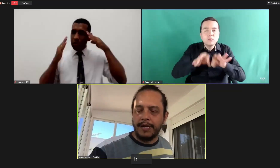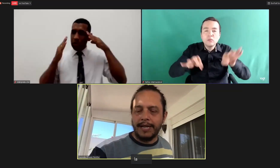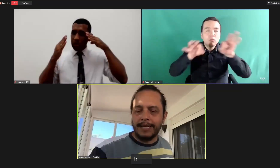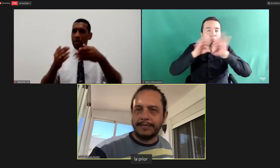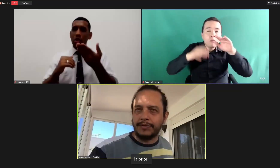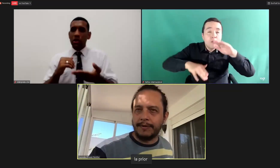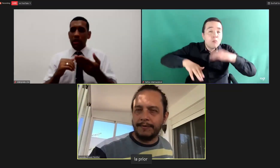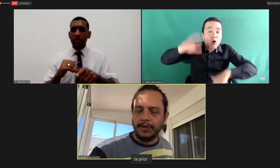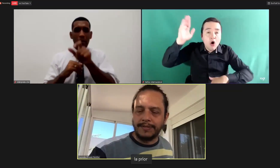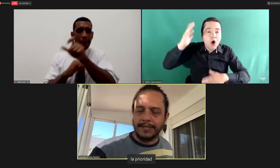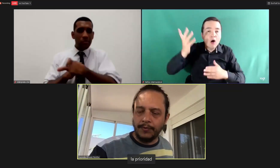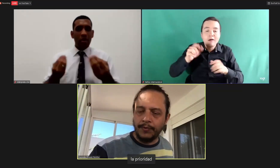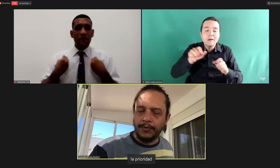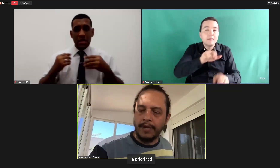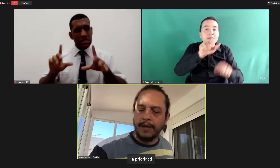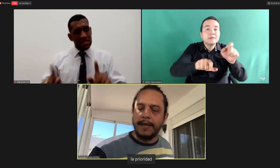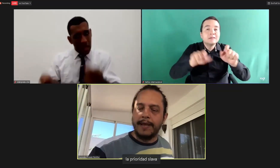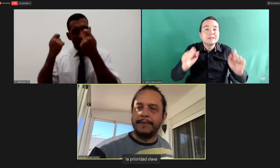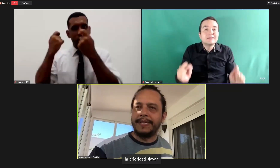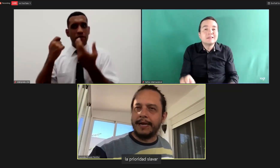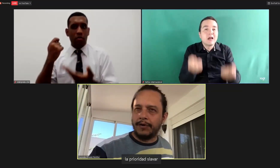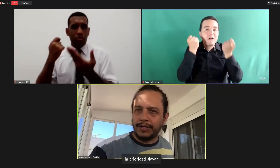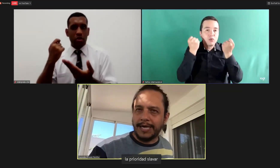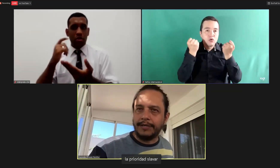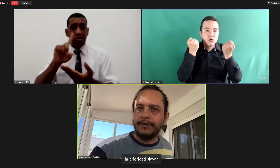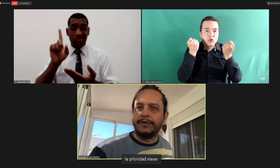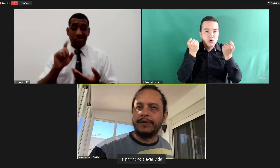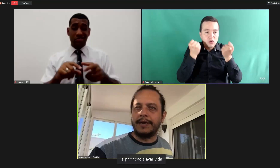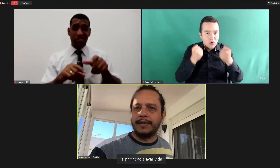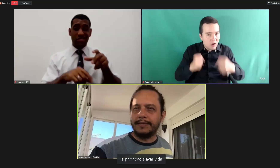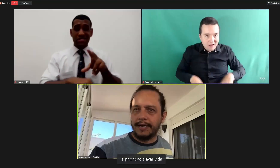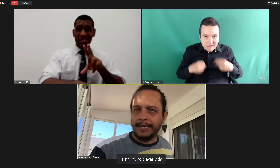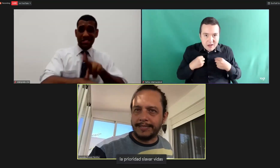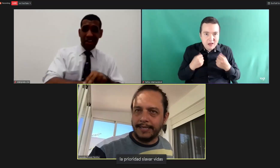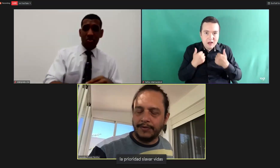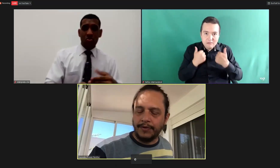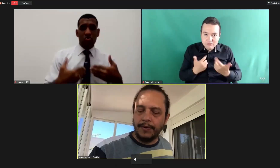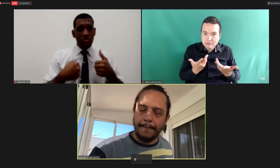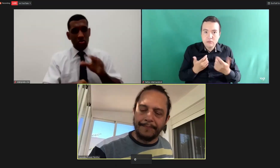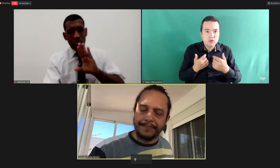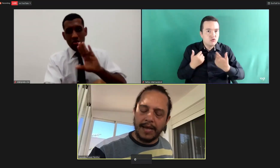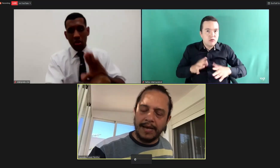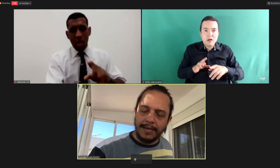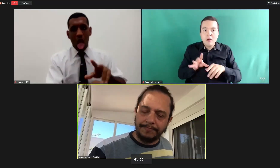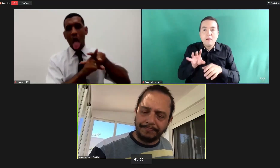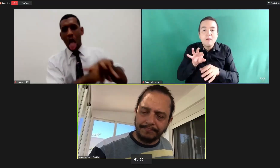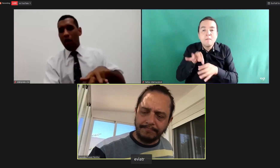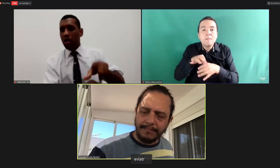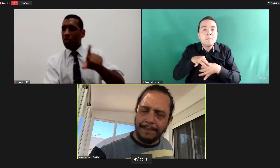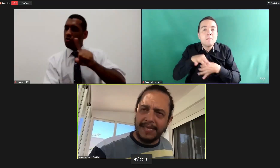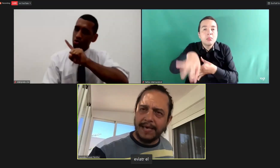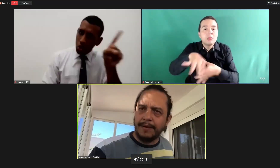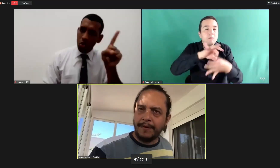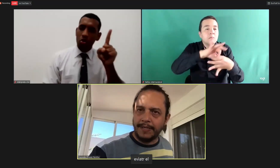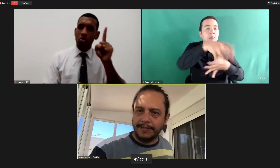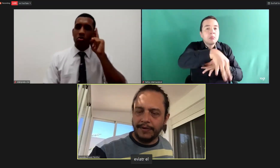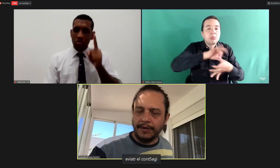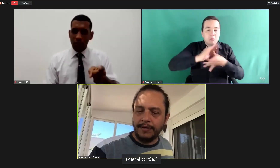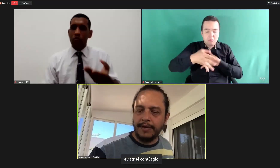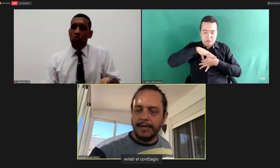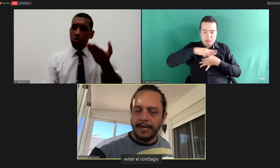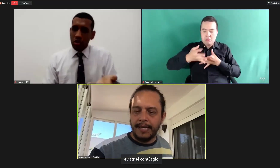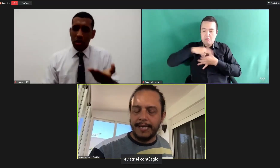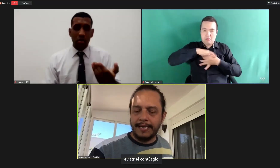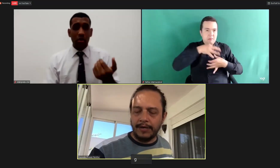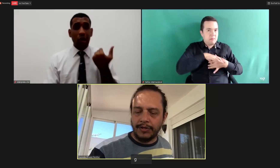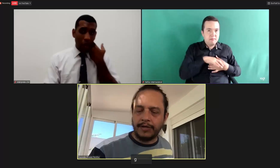discriminación en el acceso a servicios de salud, evitar el contagio y garantizar el acceso a medidas de